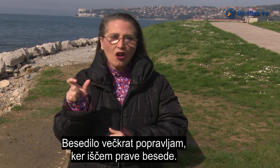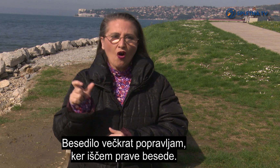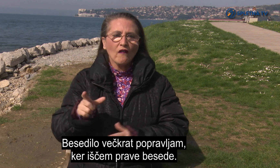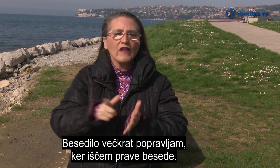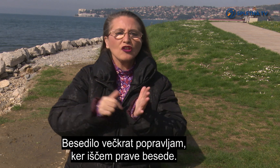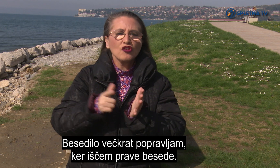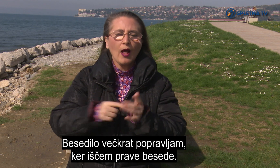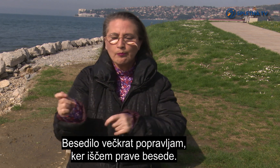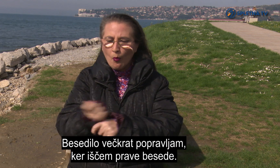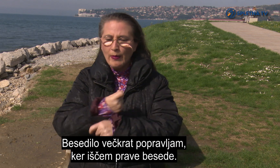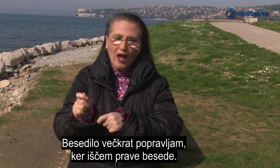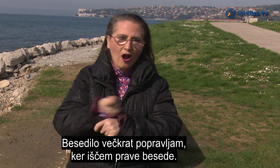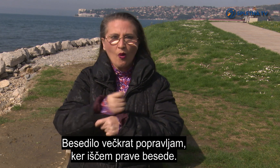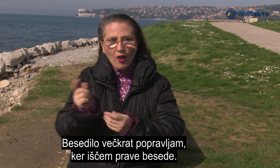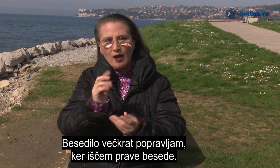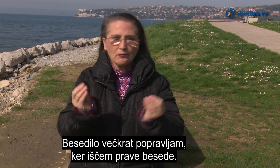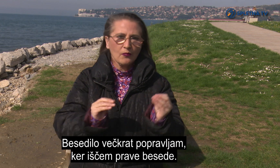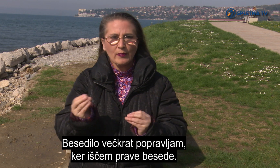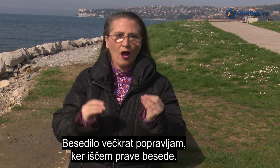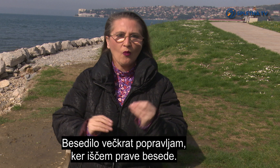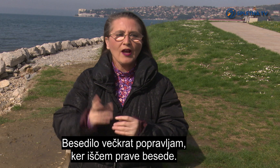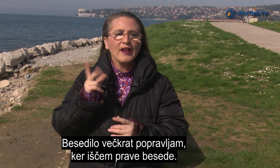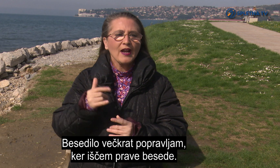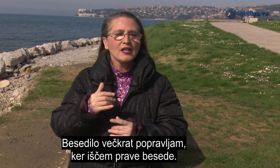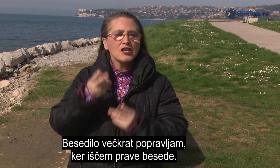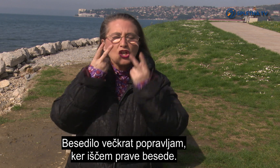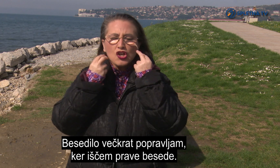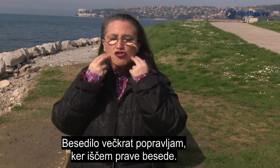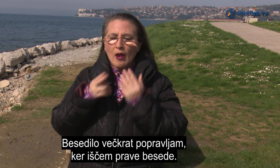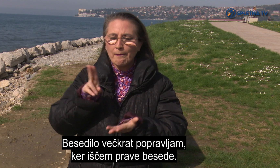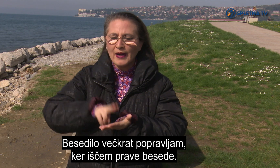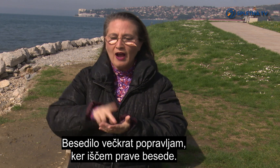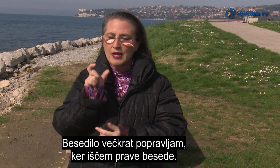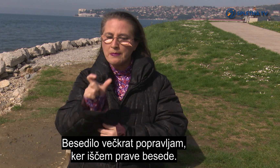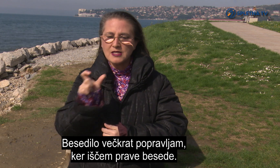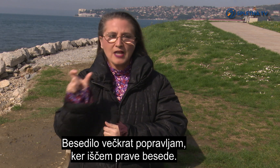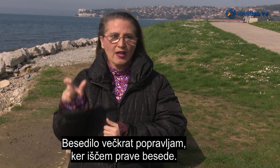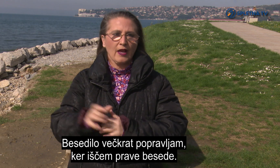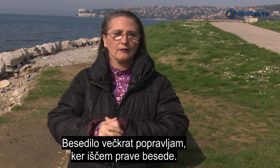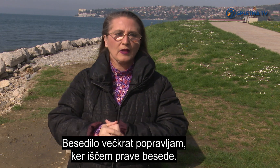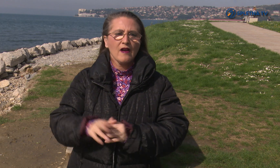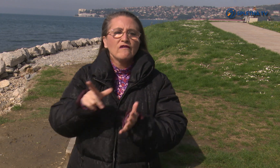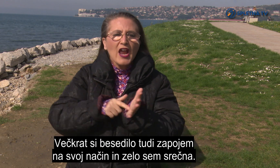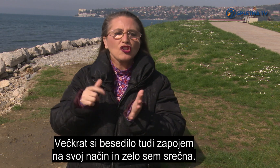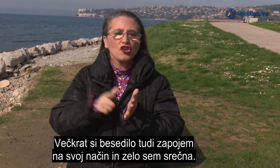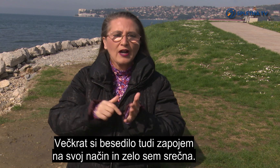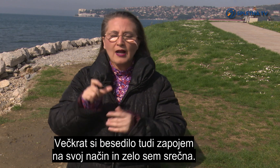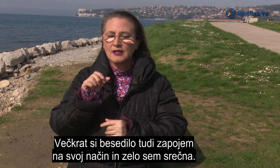besedilo, večkrat popravljam, kjer iščem prave besede, večkrat